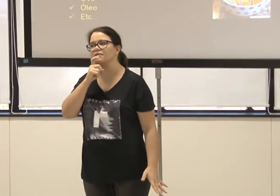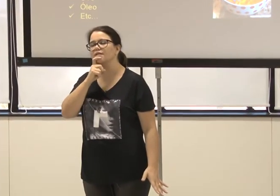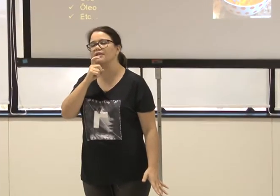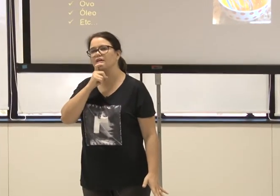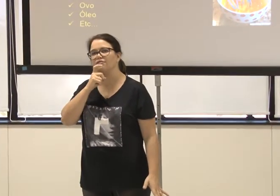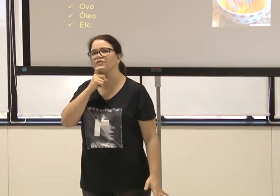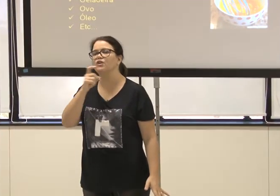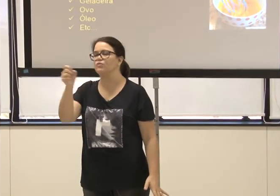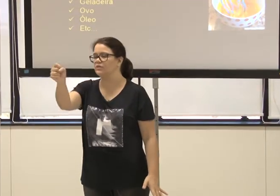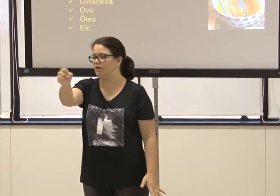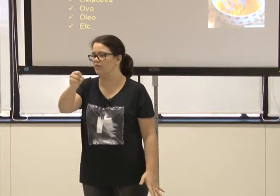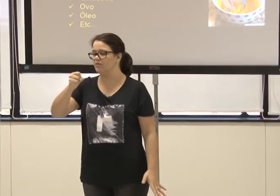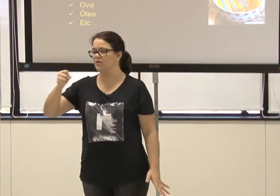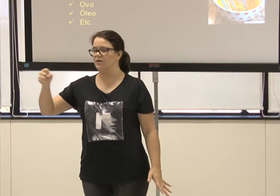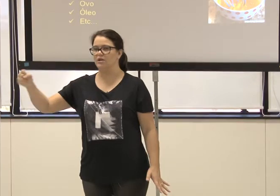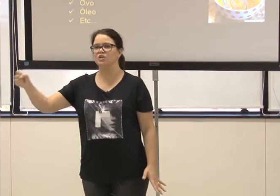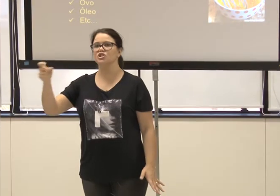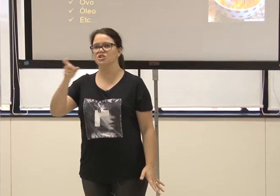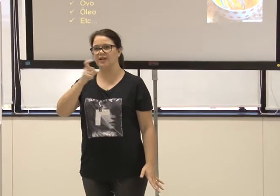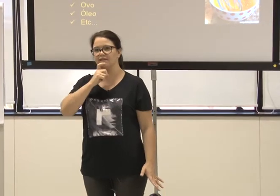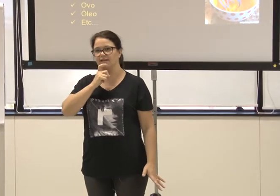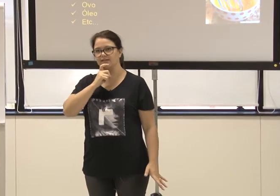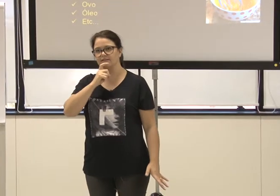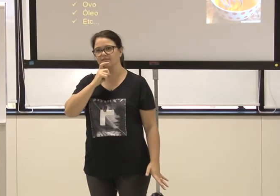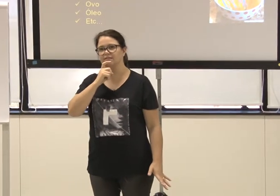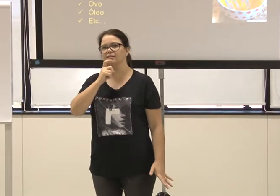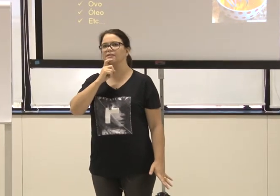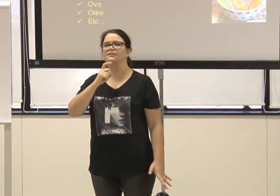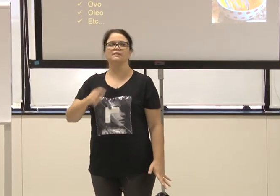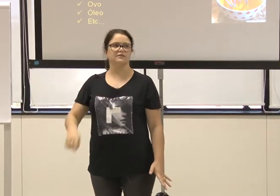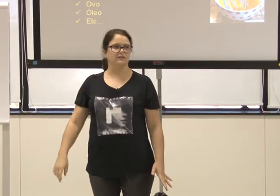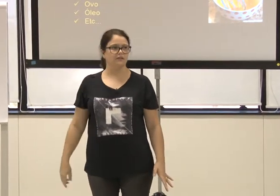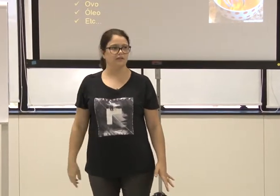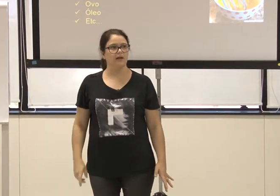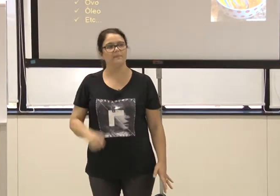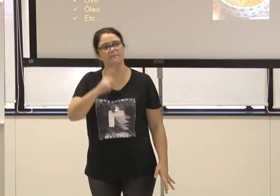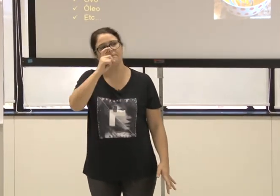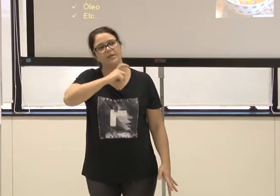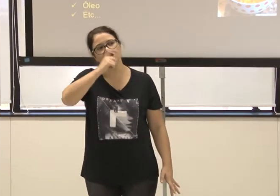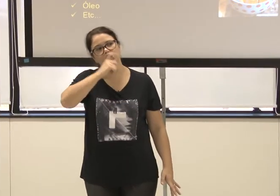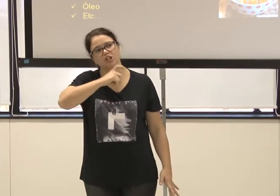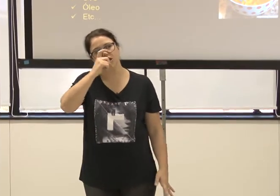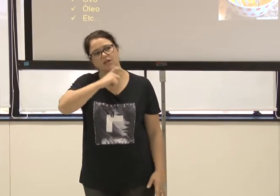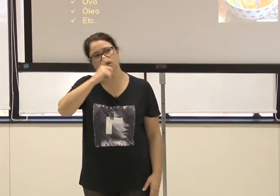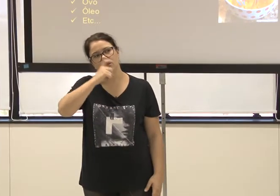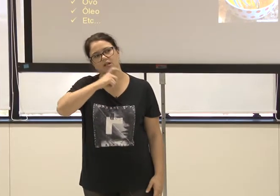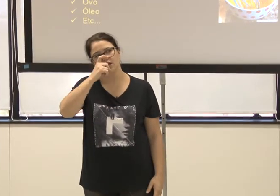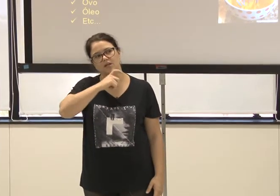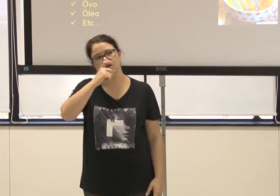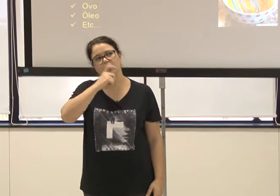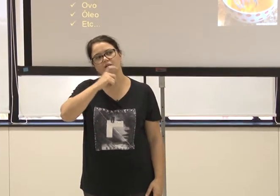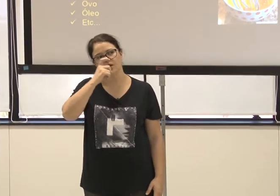Aqui é frio, então, geladeira. Só com a mão. Mentira.